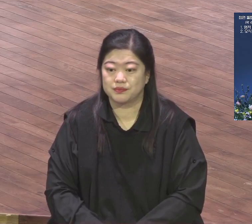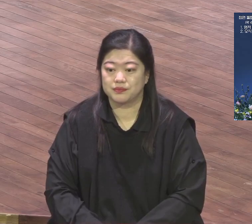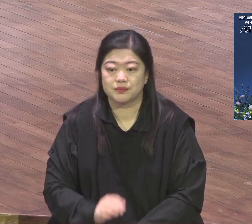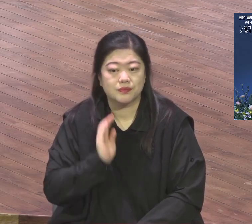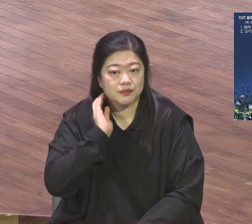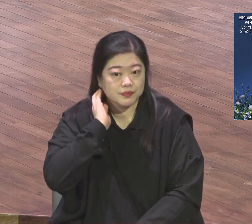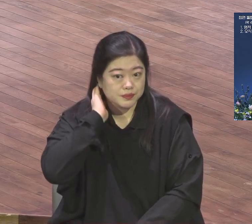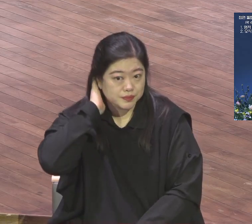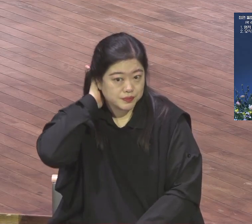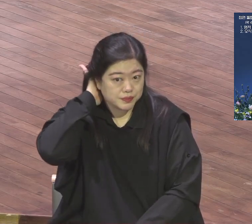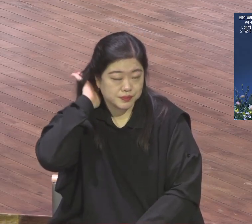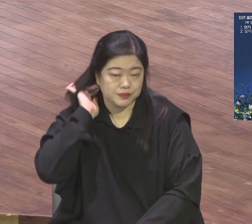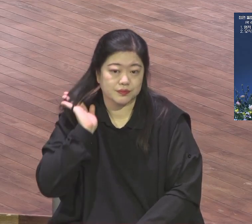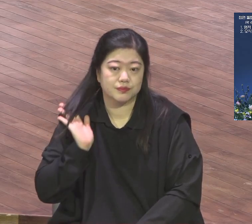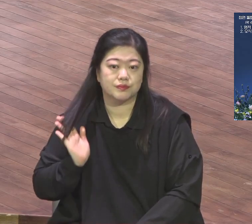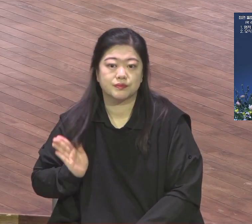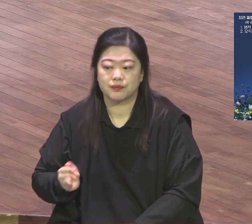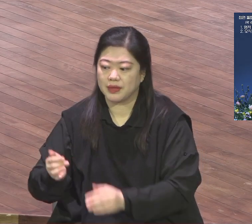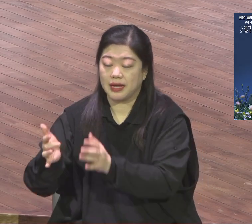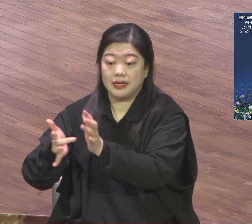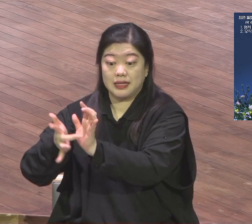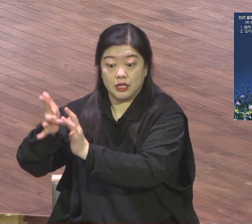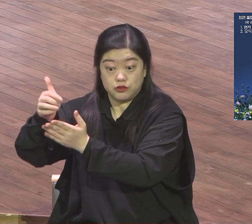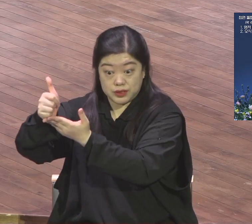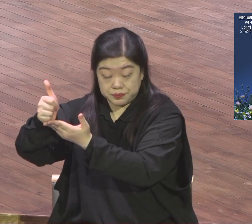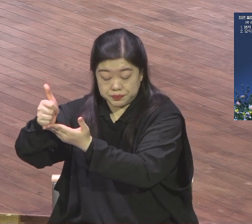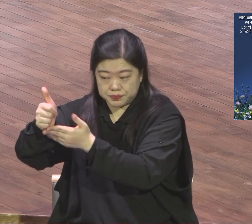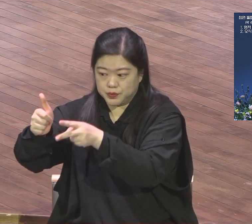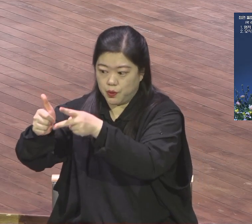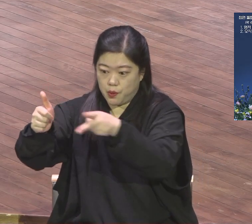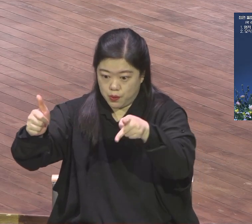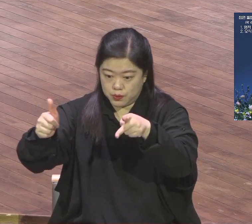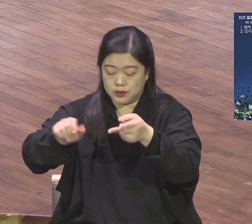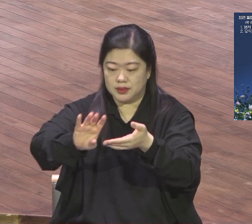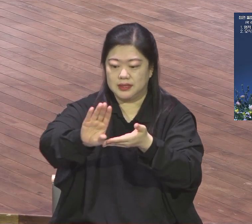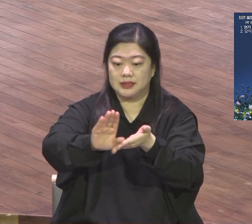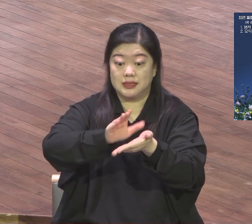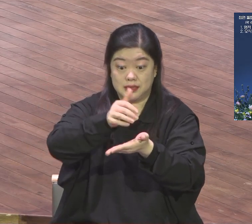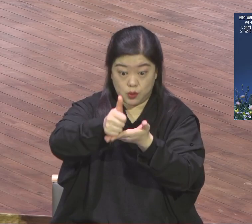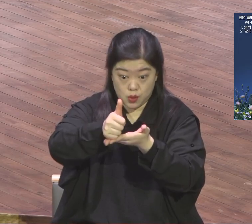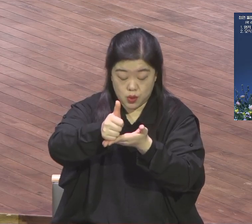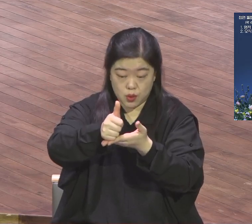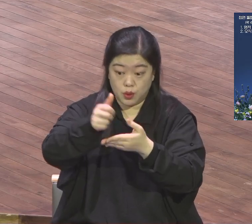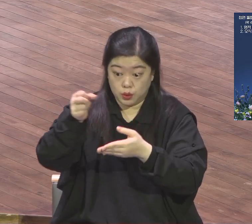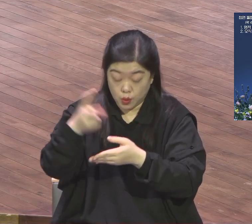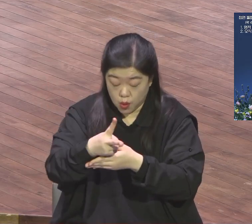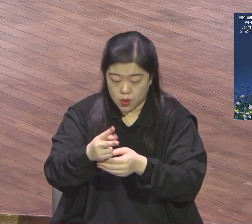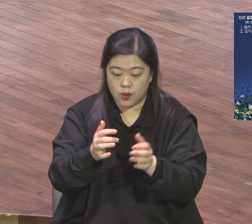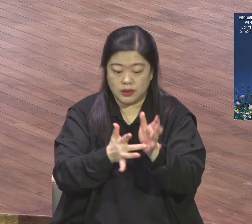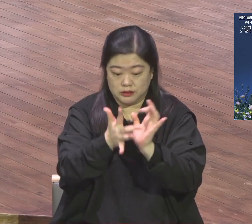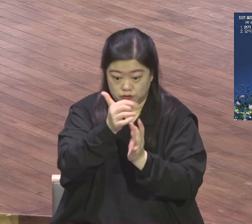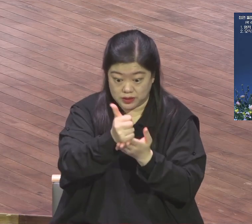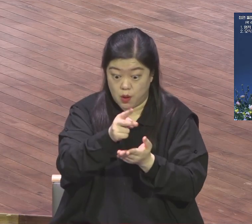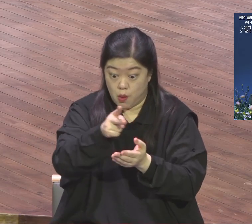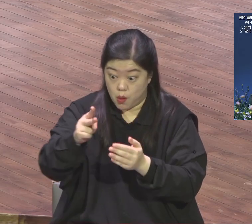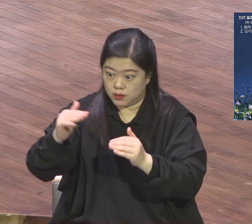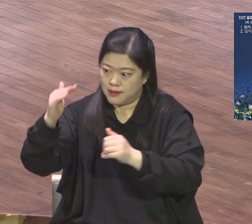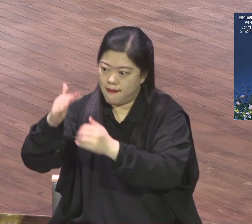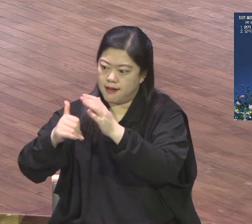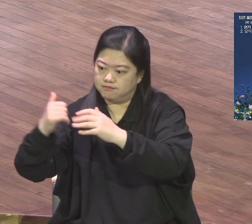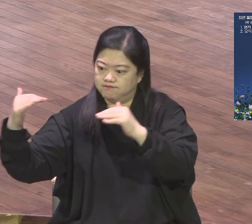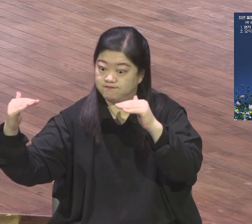이것은요 예수님이 그리스도 되심을 예수님이 하나님 되심을 보여주는